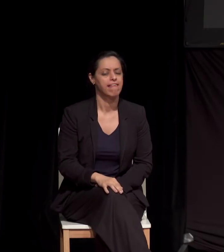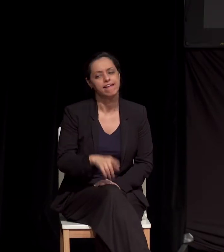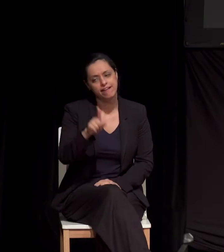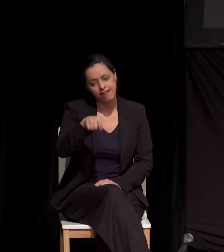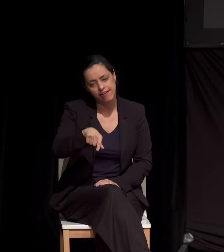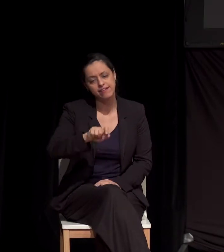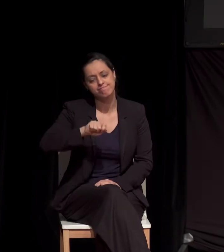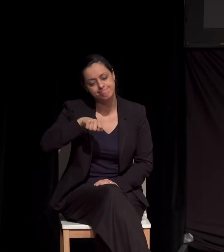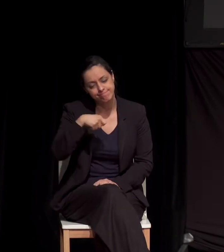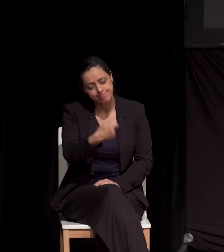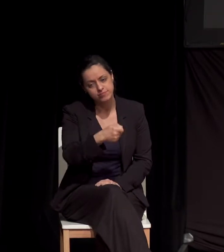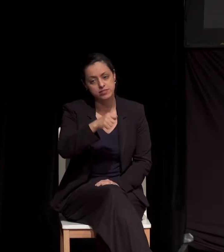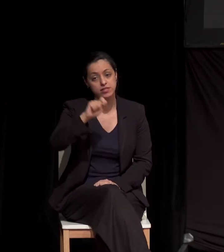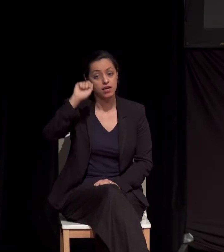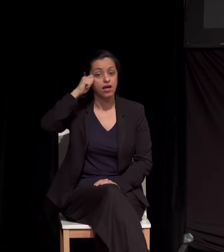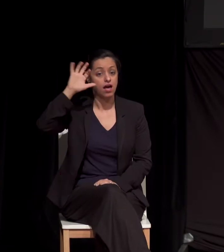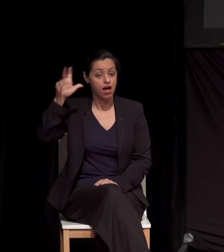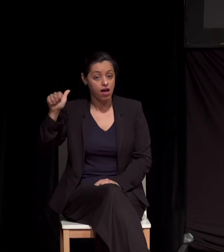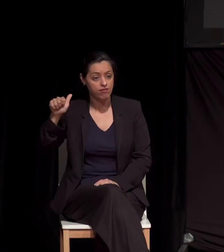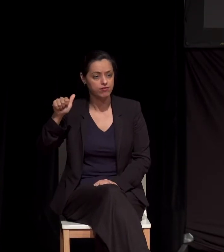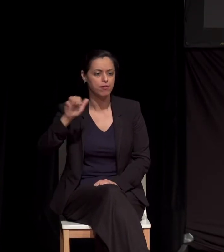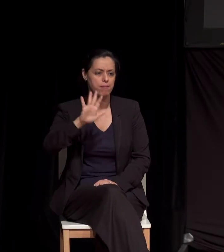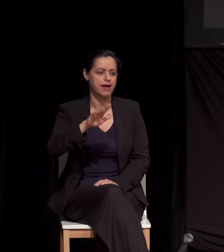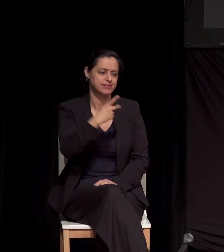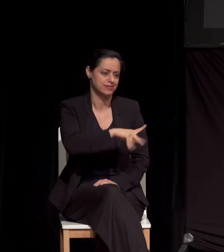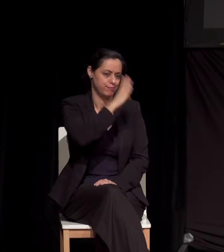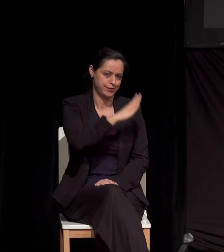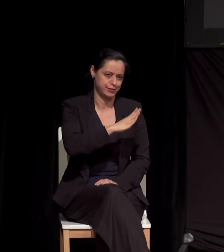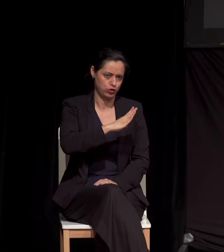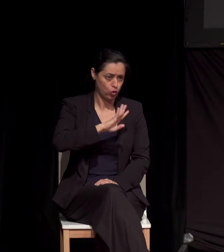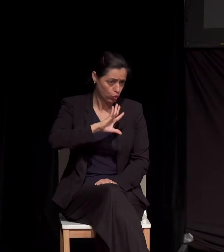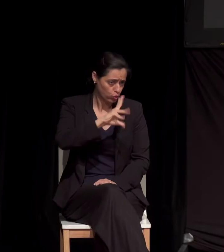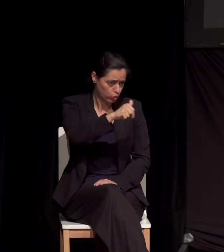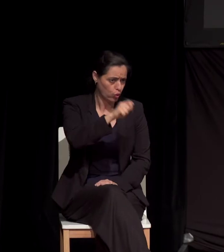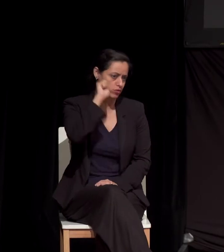afrodescendente, mas negro no Brasil não é todo mundo. Então, assim,